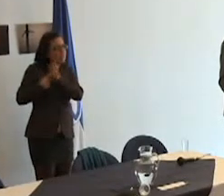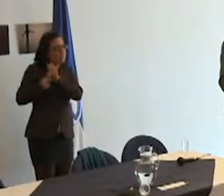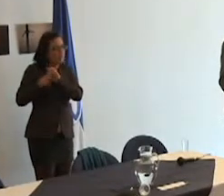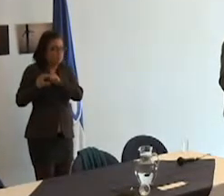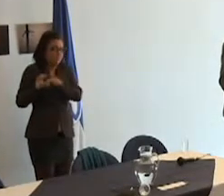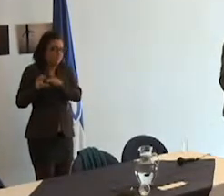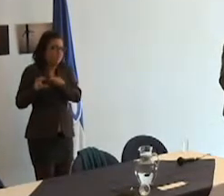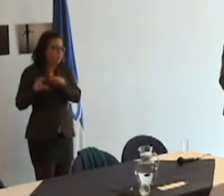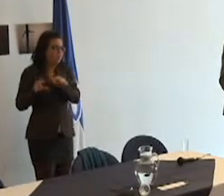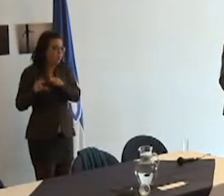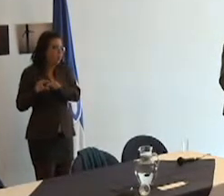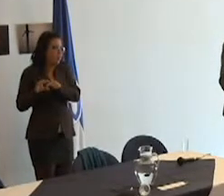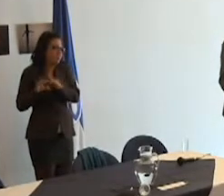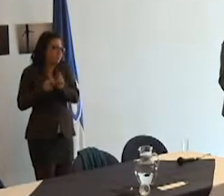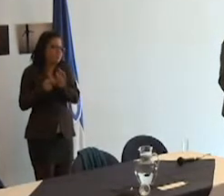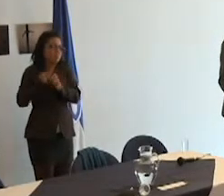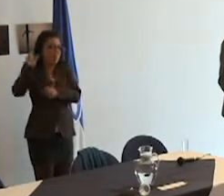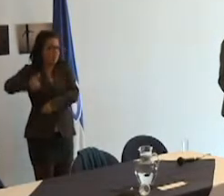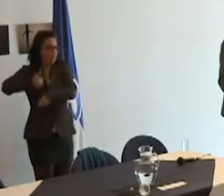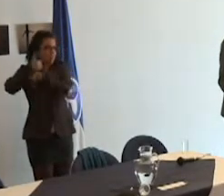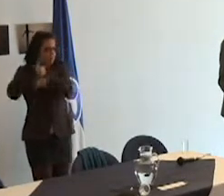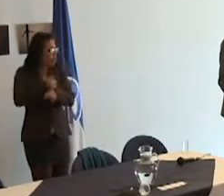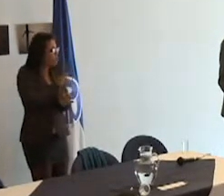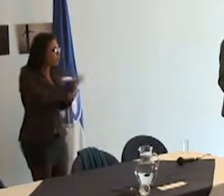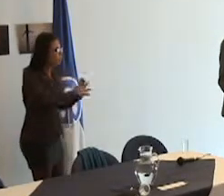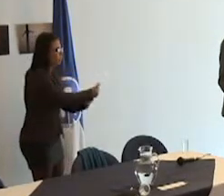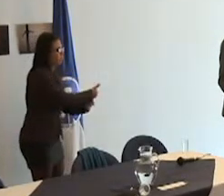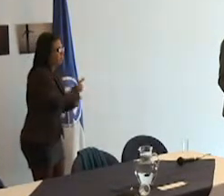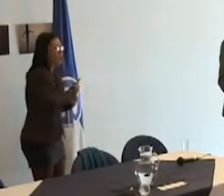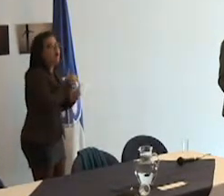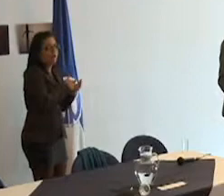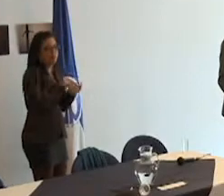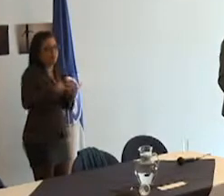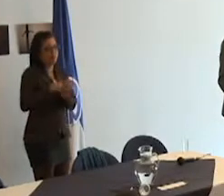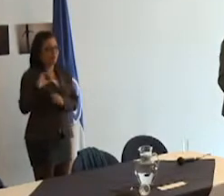en la medida en que el patrón los protegía.